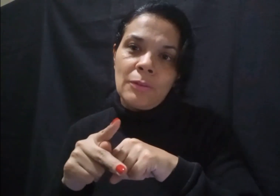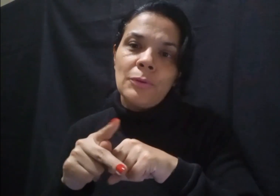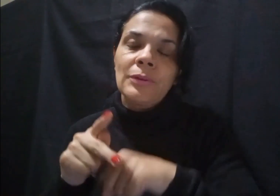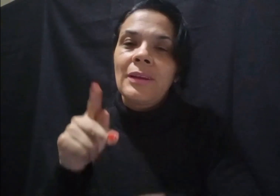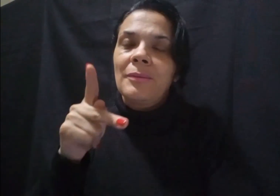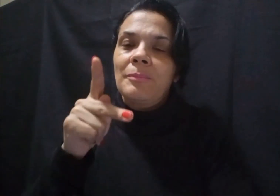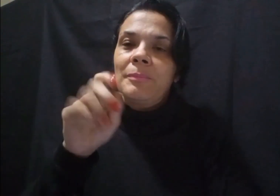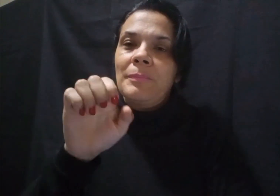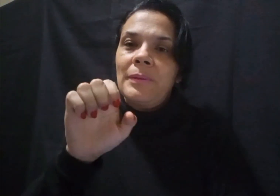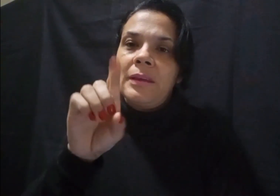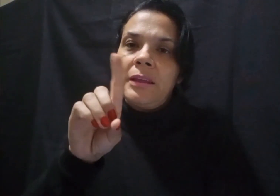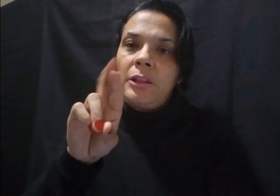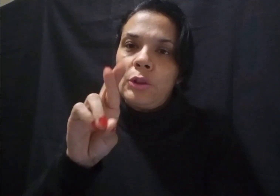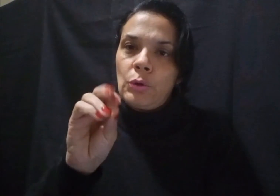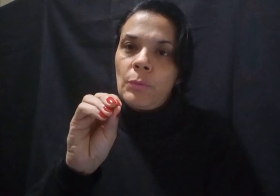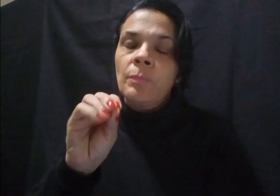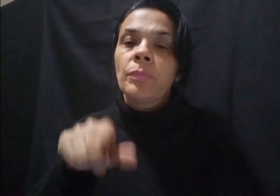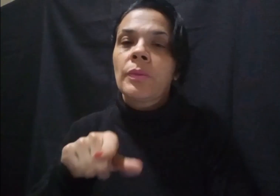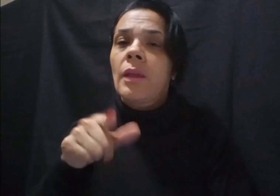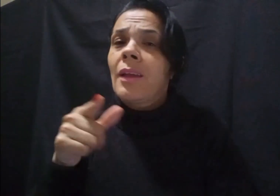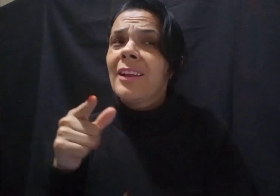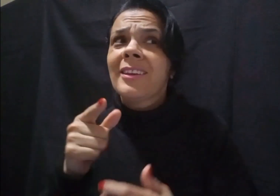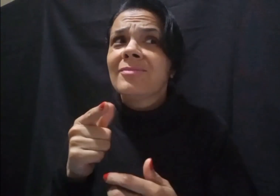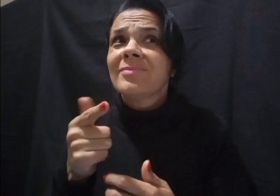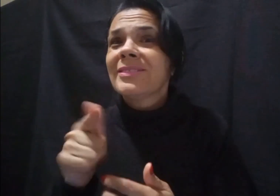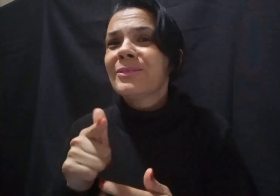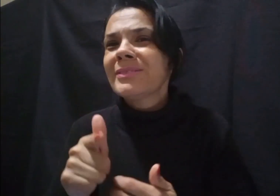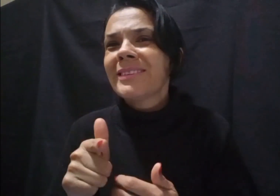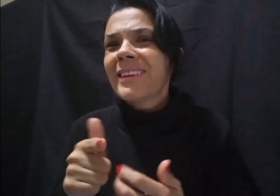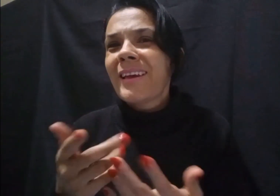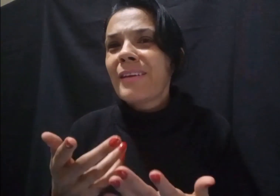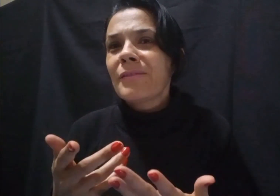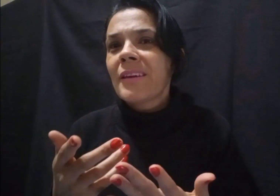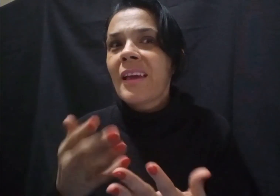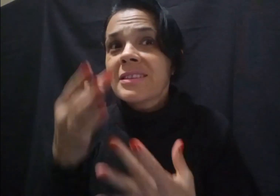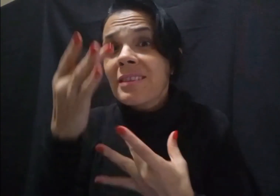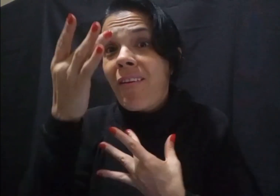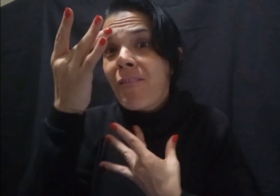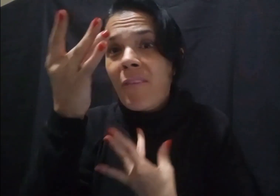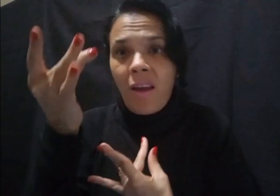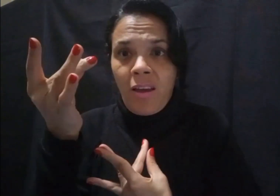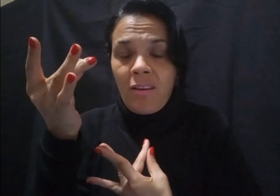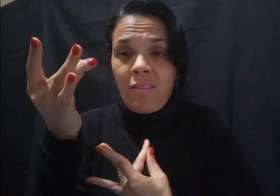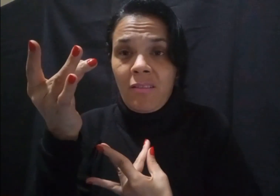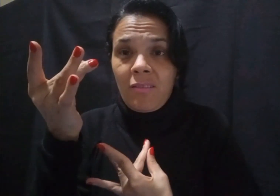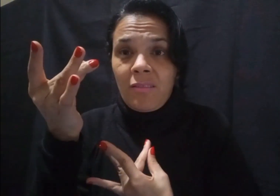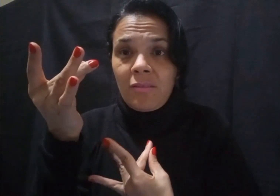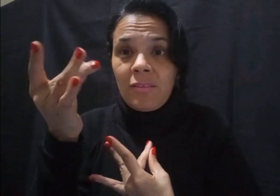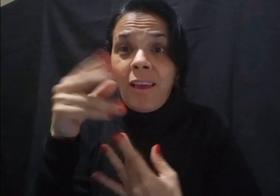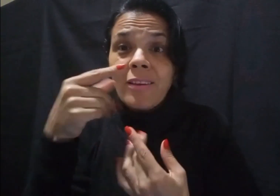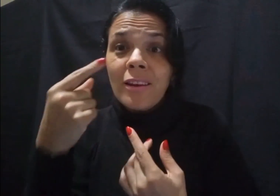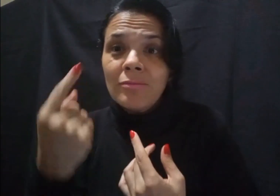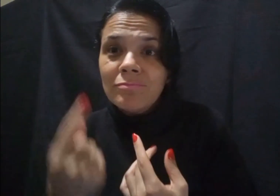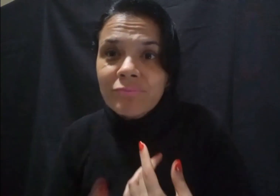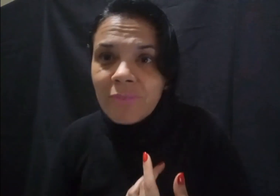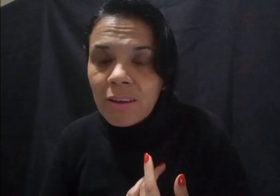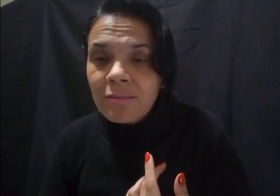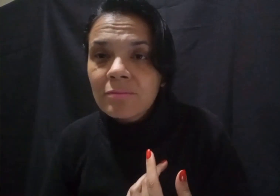fosse maior. E isso acontece conosco também. Em muitos momentos damos passos importantes na direção do bem,